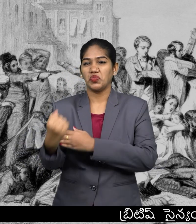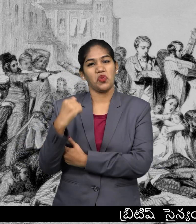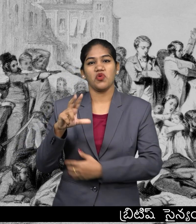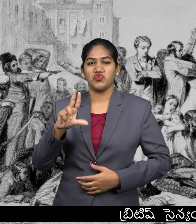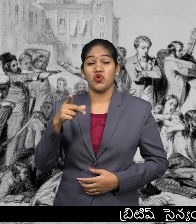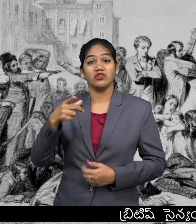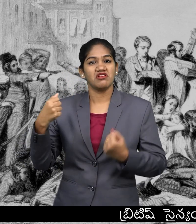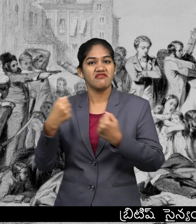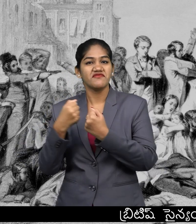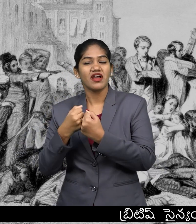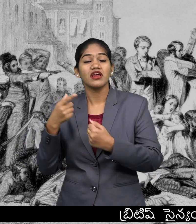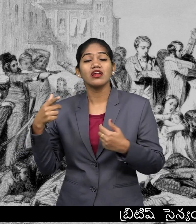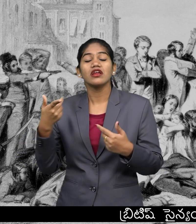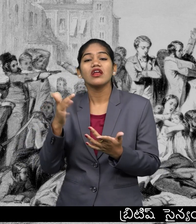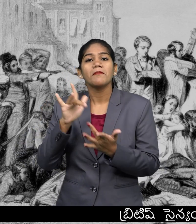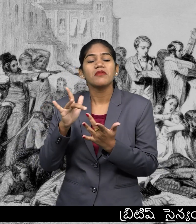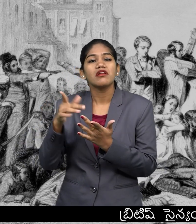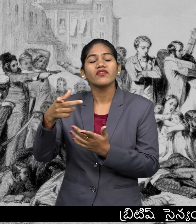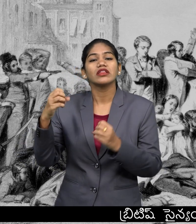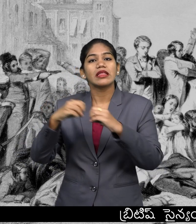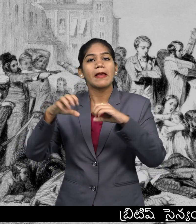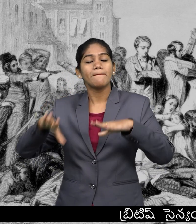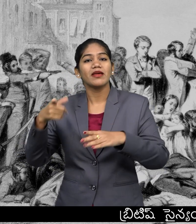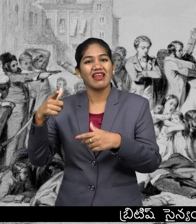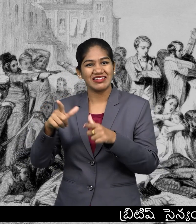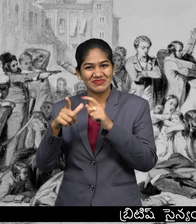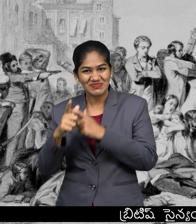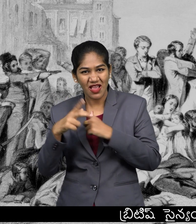బ్రిటిష్ సైన్యంతో పోరాడేంత శక్తి లేదు.